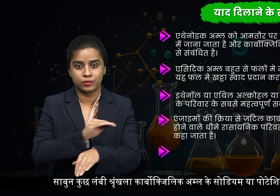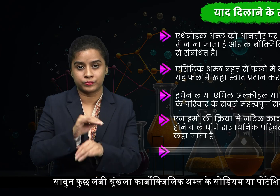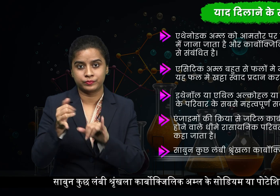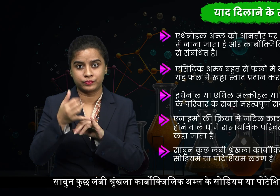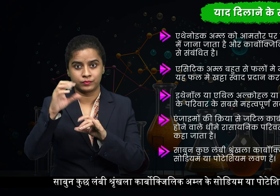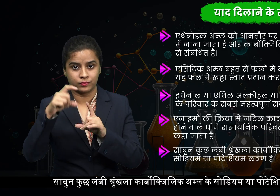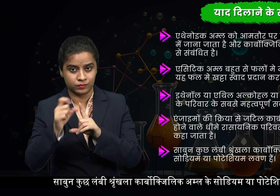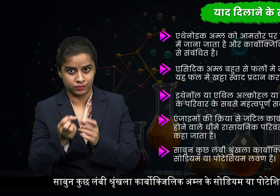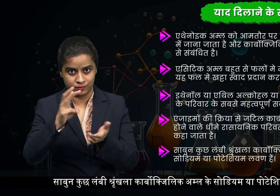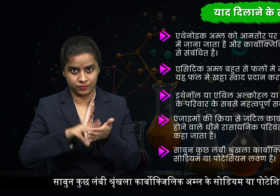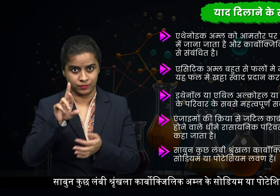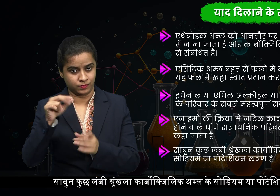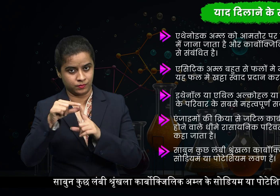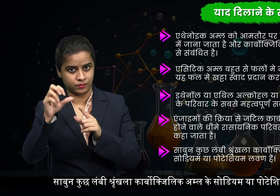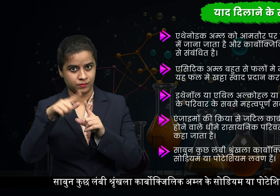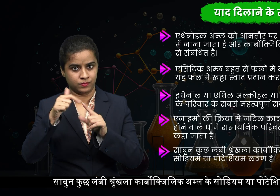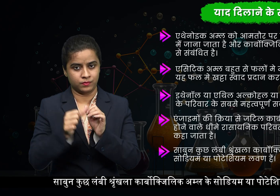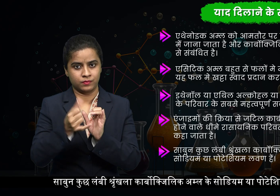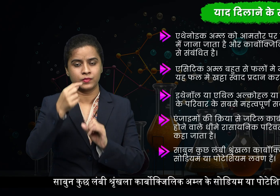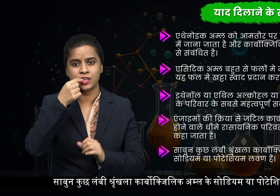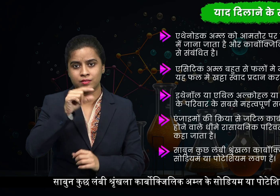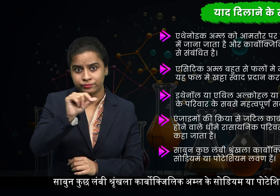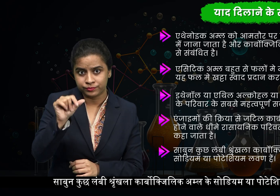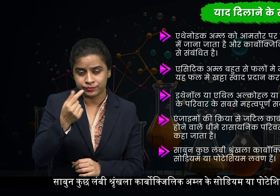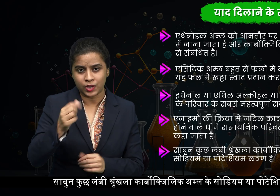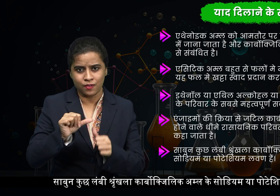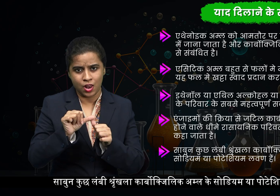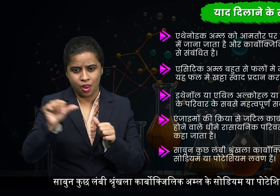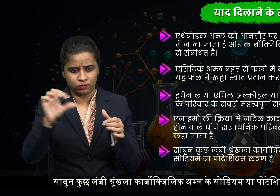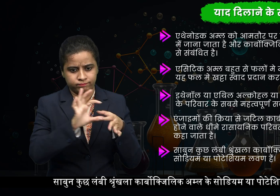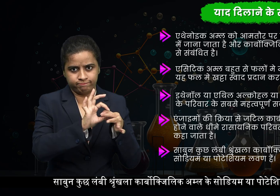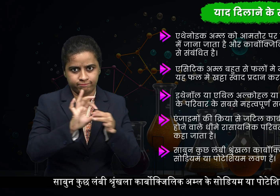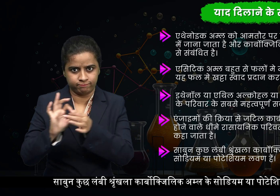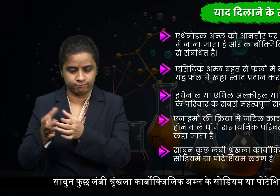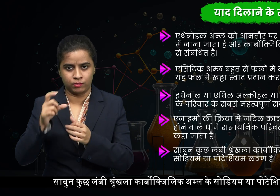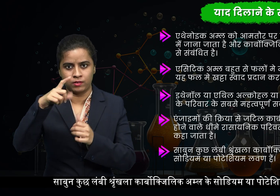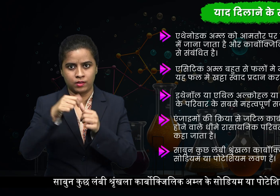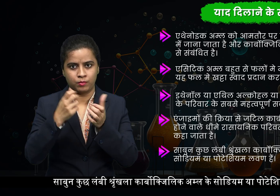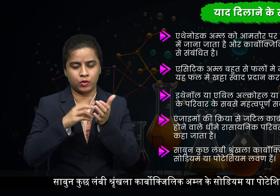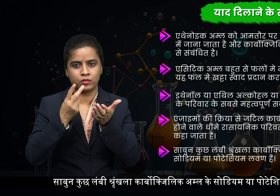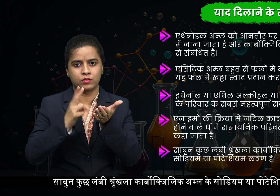साबुन कुछ लंबी श्रृंखला कार्बोक्सिलिक अम्ल के सोडियम या पोटेशियम लवण है।